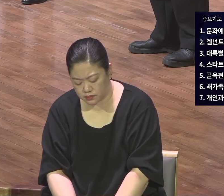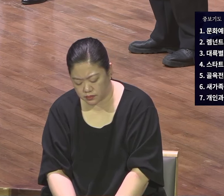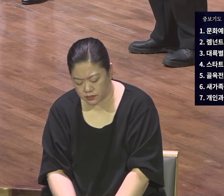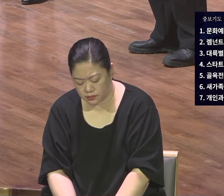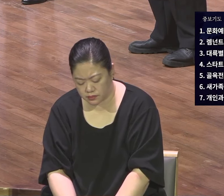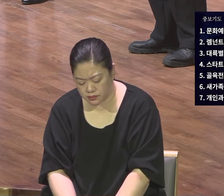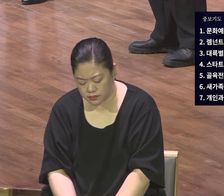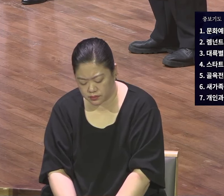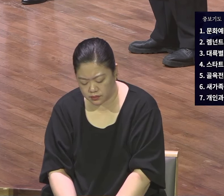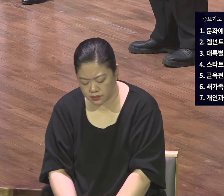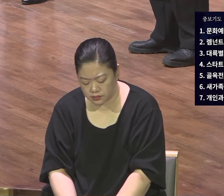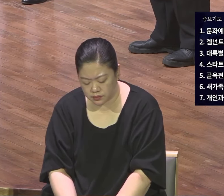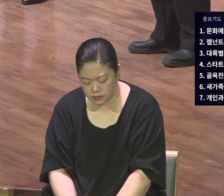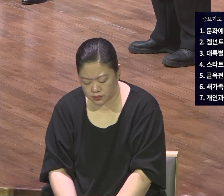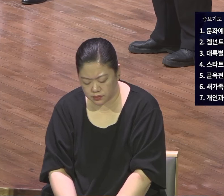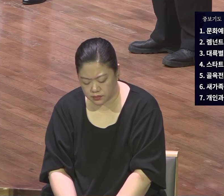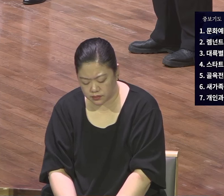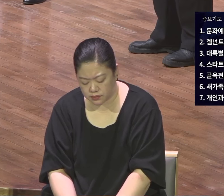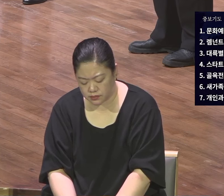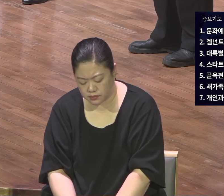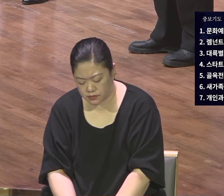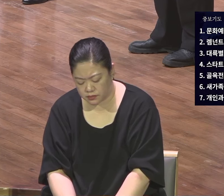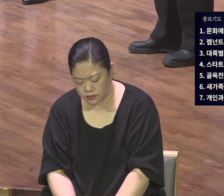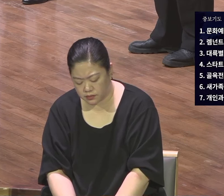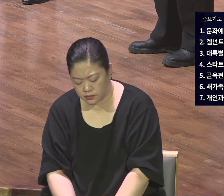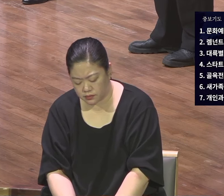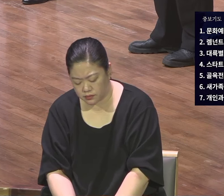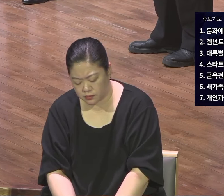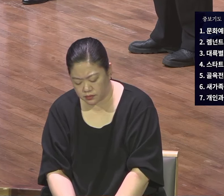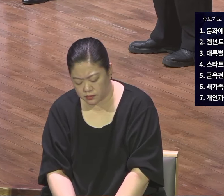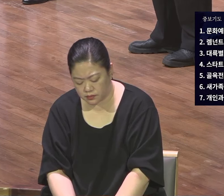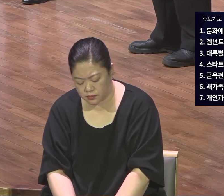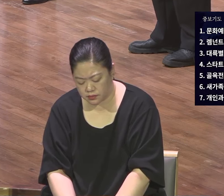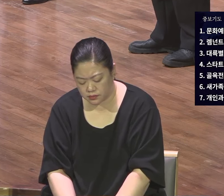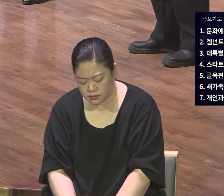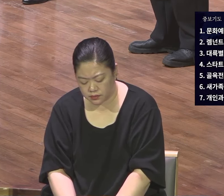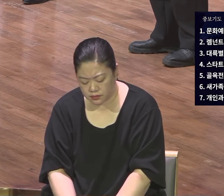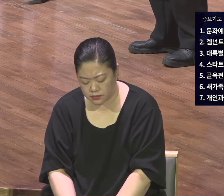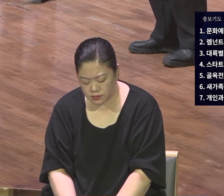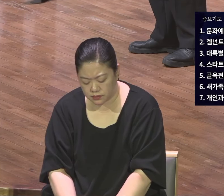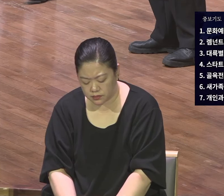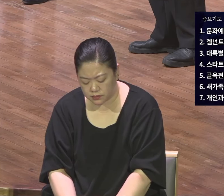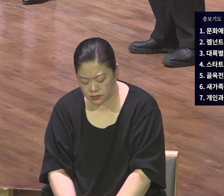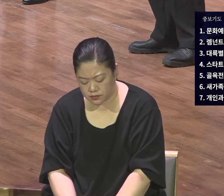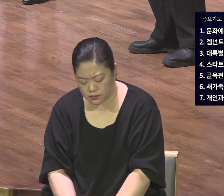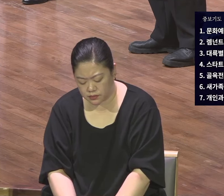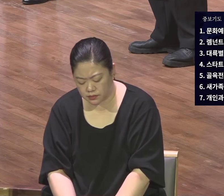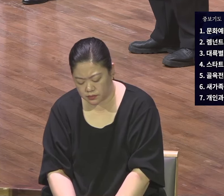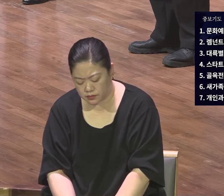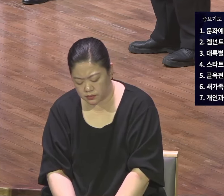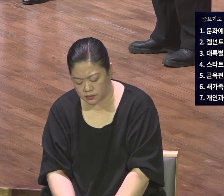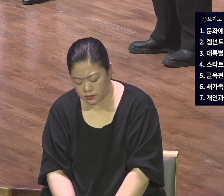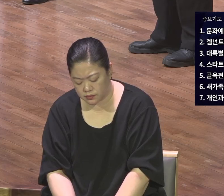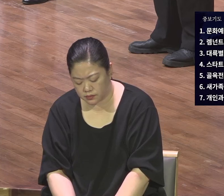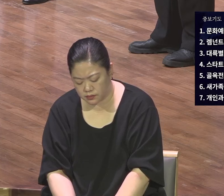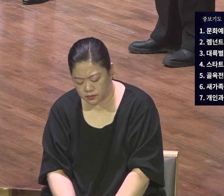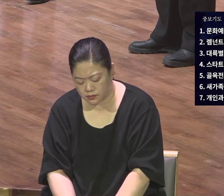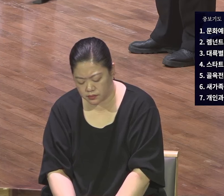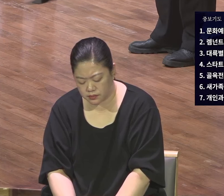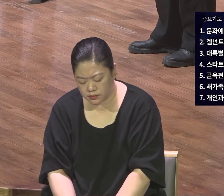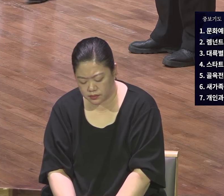주시옵소서. 하나님의 면주위원회 우리 교육자들, 우리 교사들에게 날마다 힘을 더하여 주시옵소서.